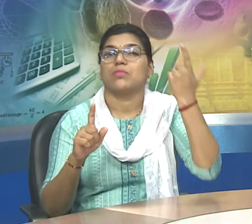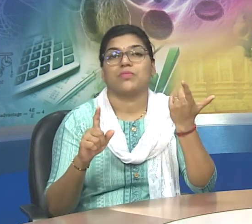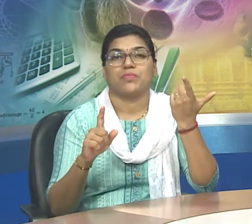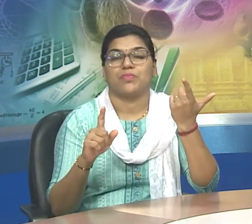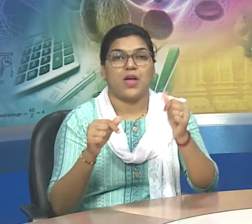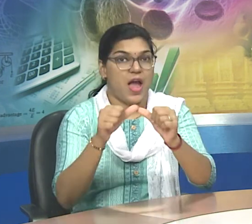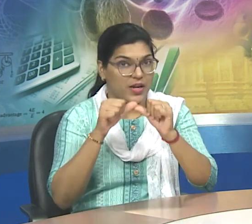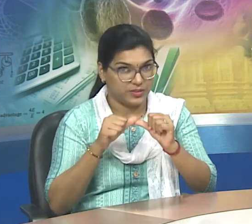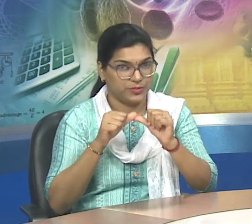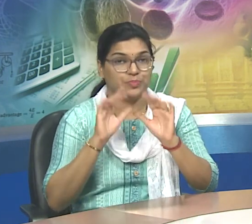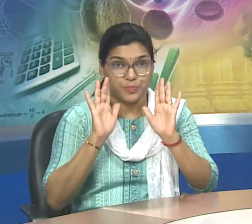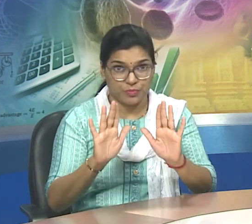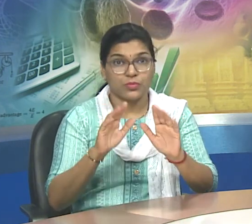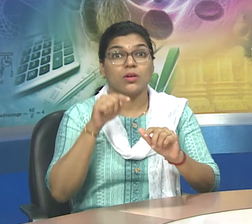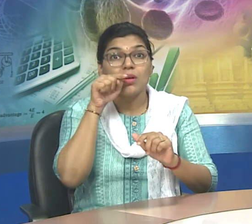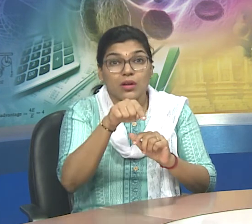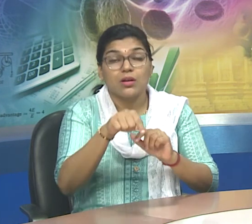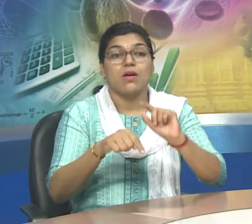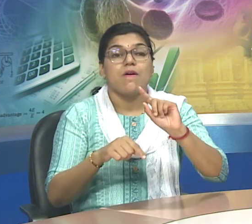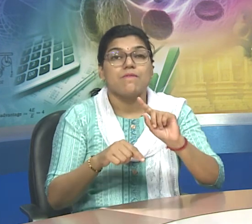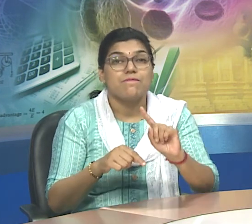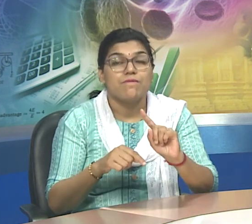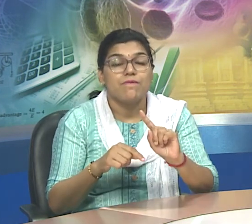द स्टेट? आपको उत्तर देना है।